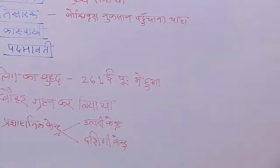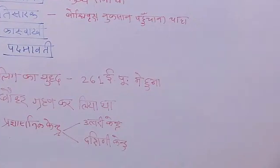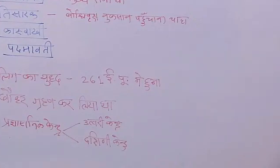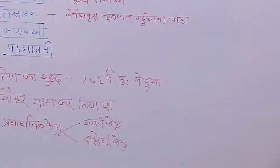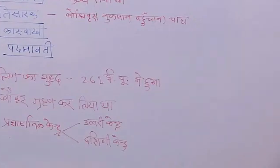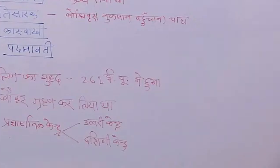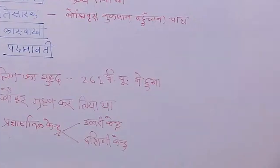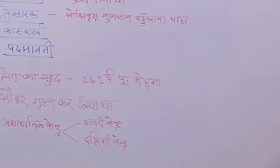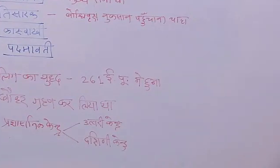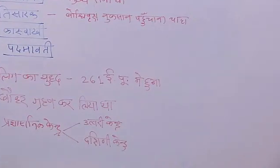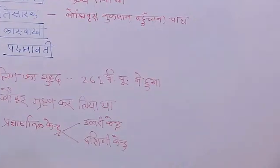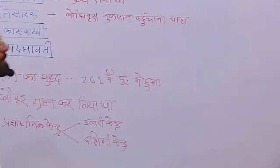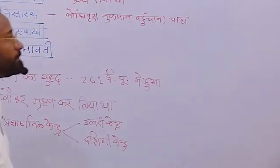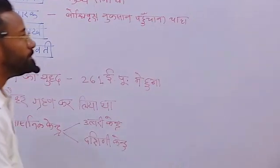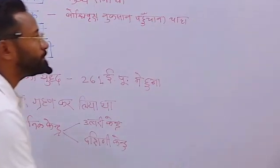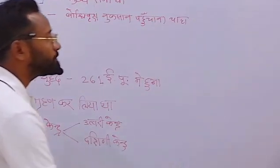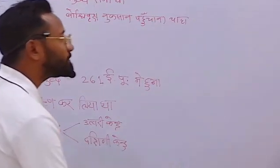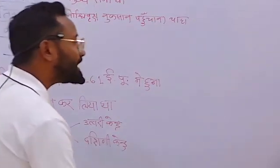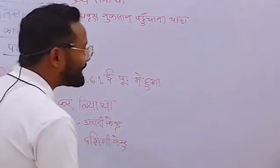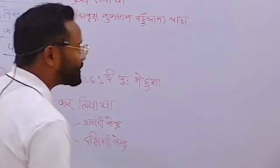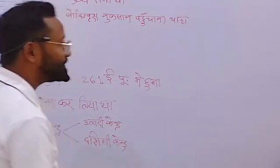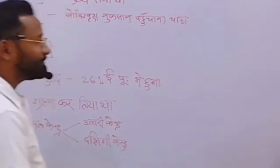वापस आ जाओ क्लास में,